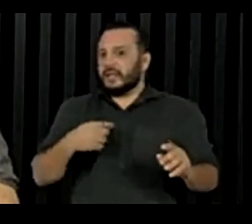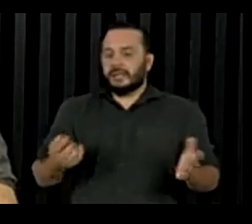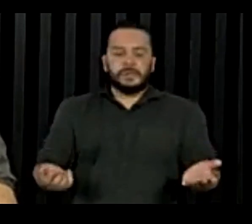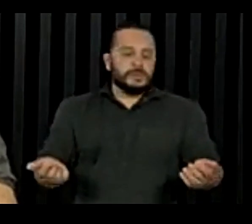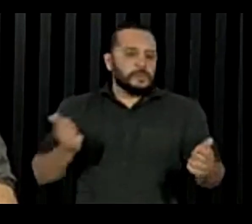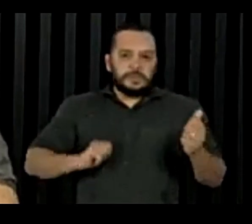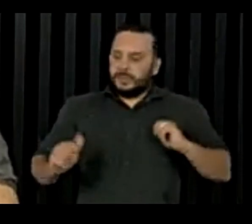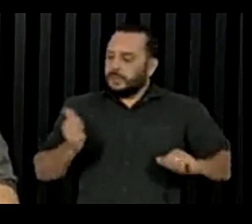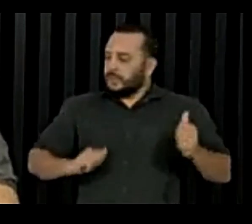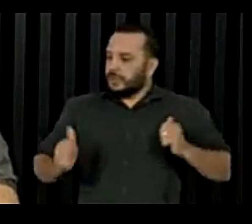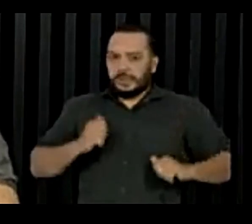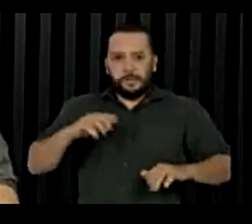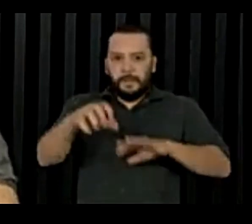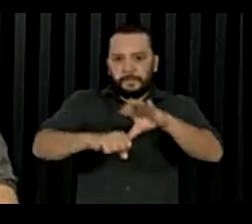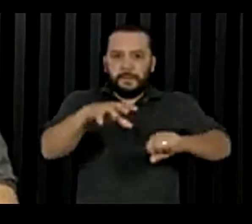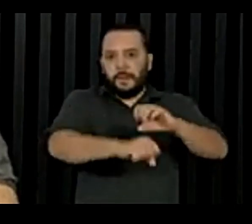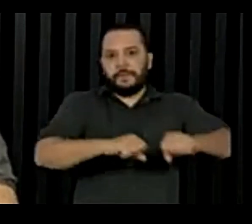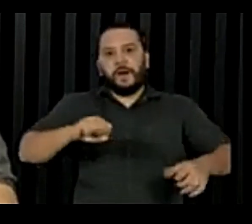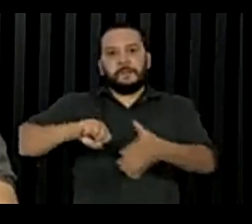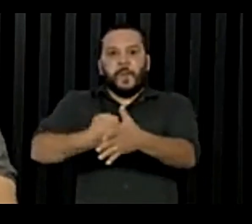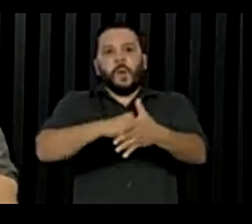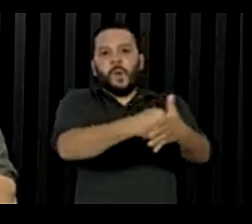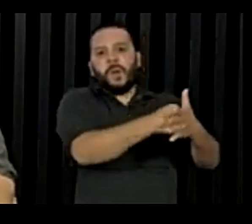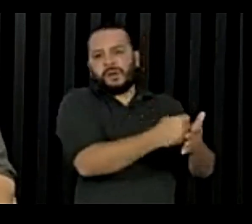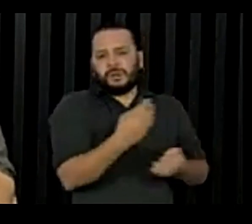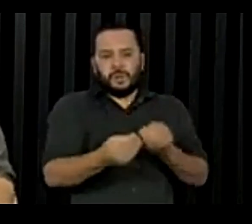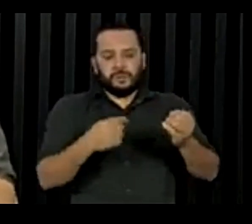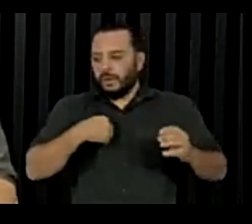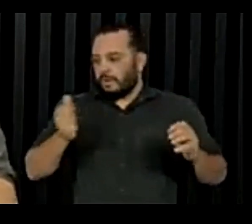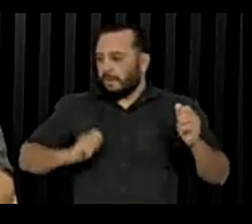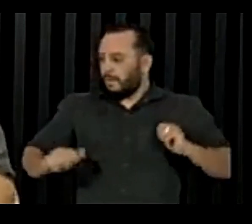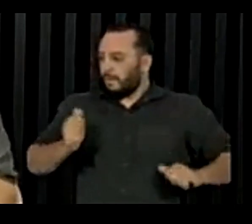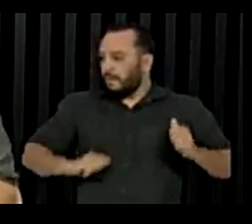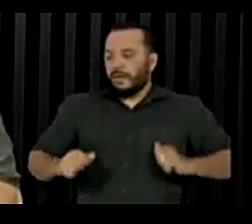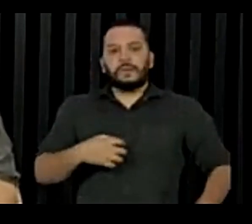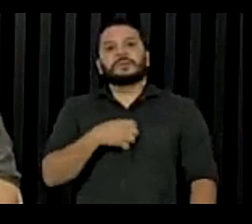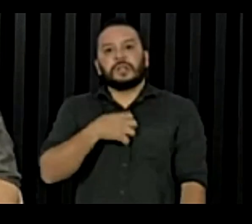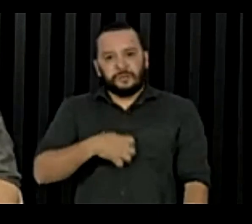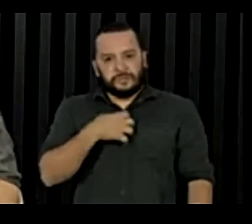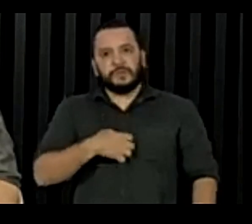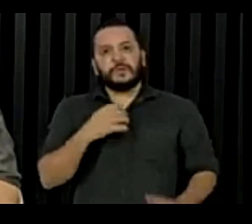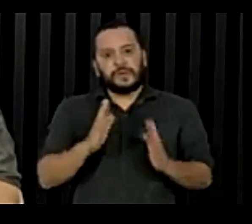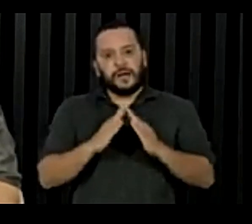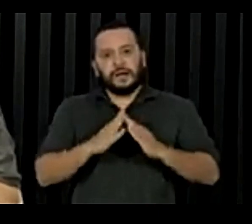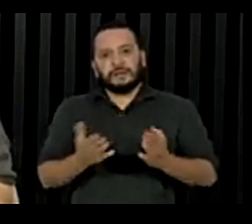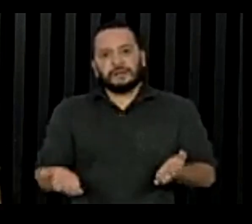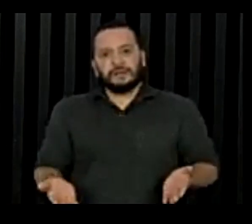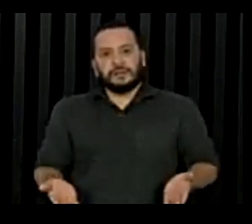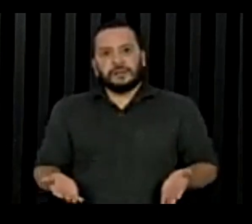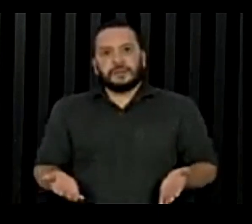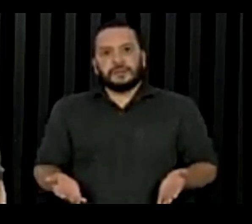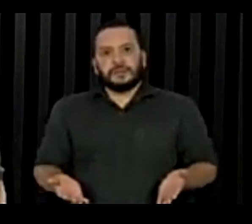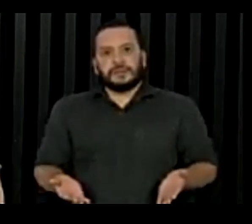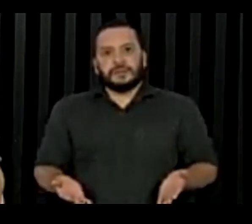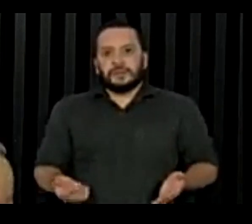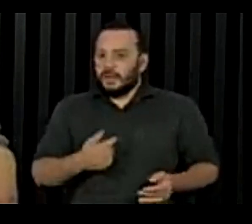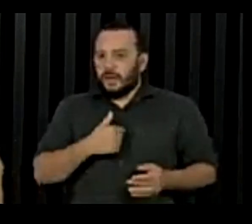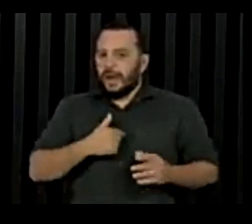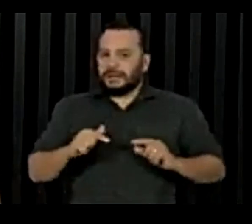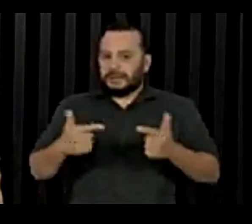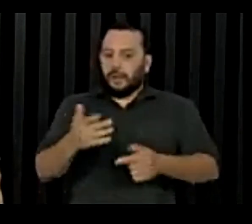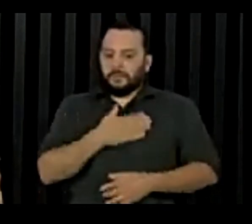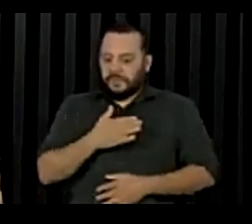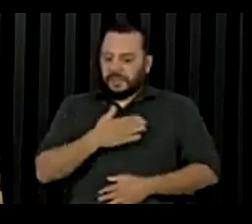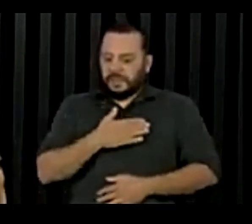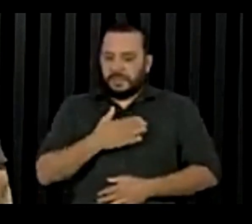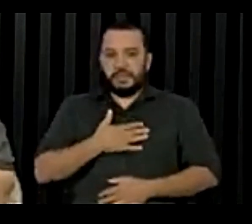Eu realmente fiquei em estado, assim, nervoso. Eu fiquei nervoso em casa. E aquilo não foi uma ação minha, não foi uma ação do